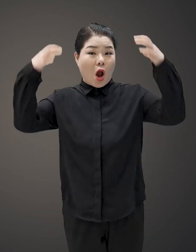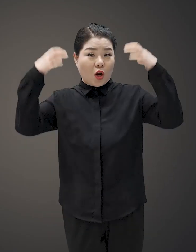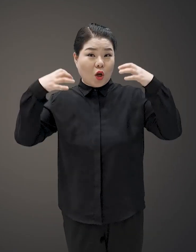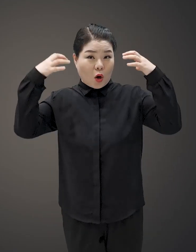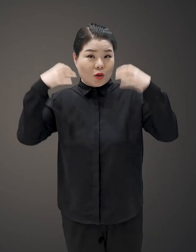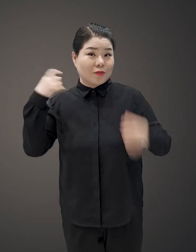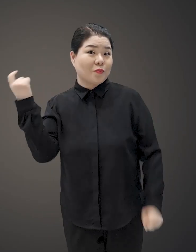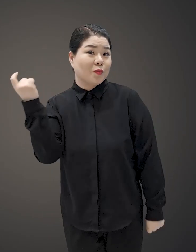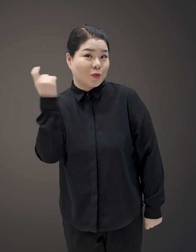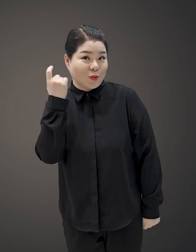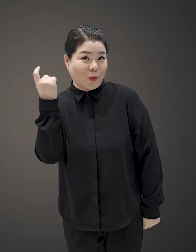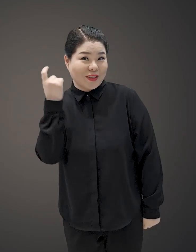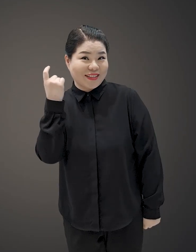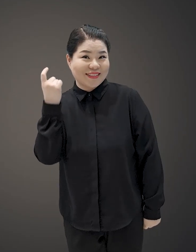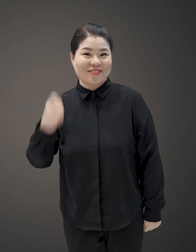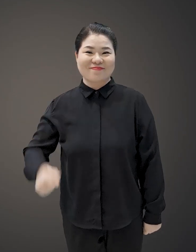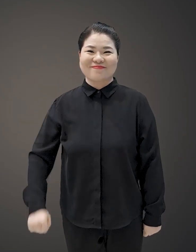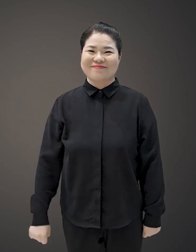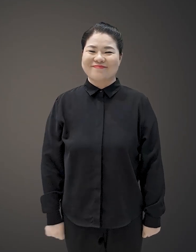여름 소리.